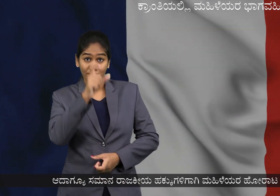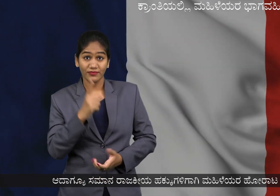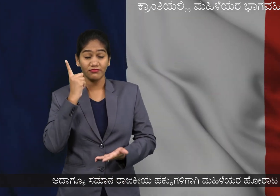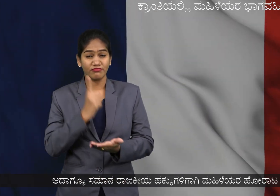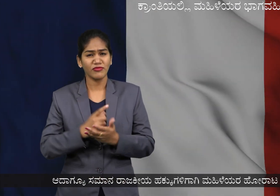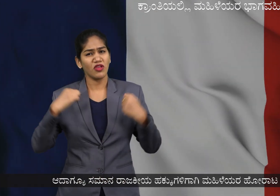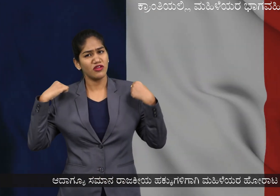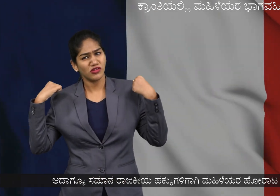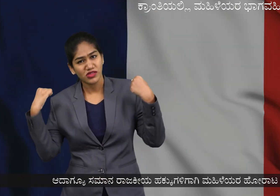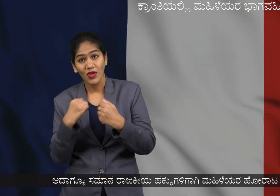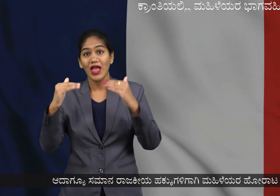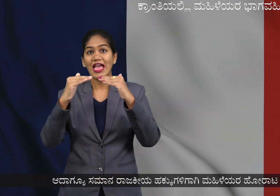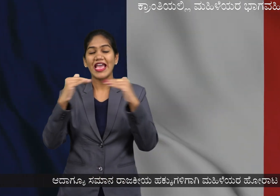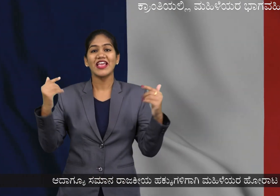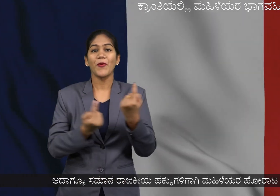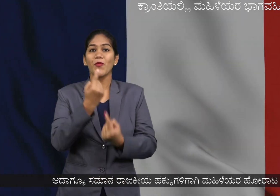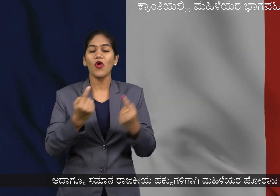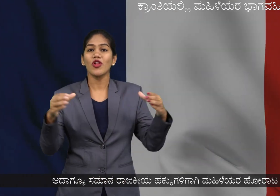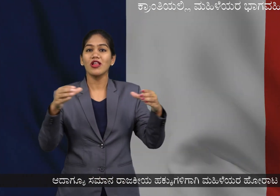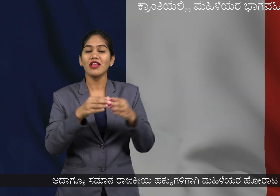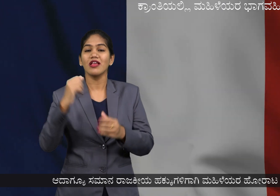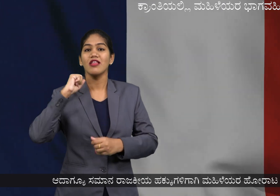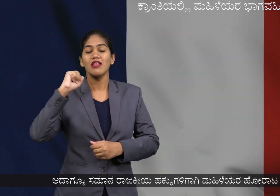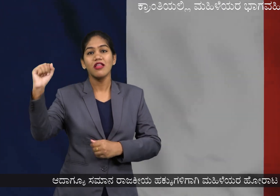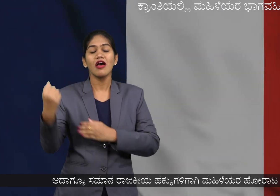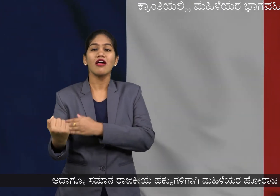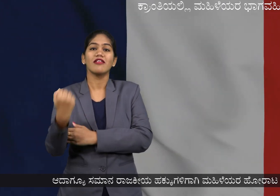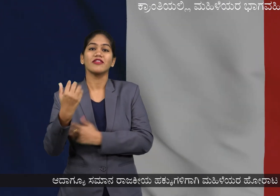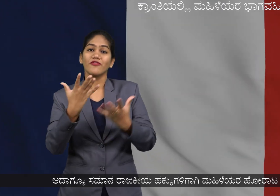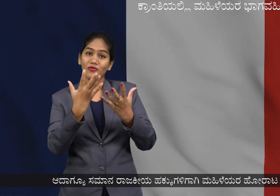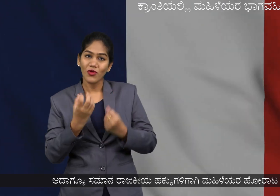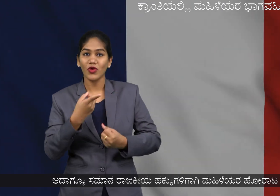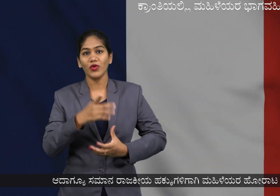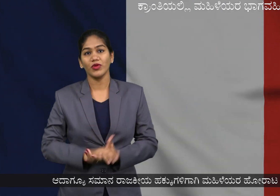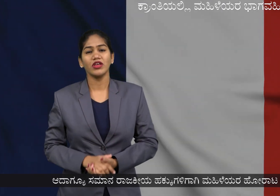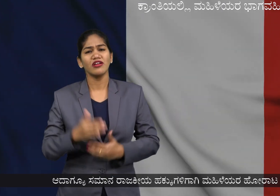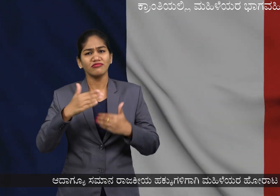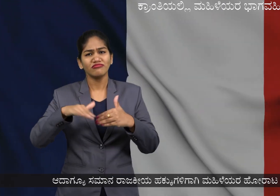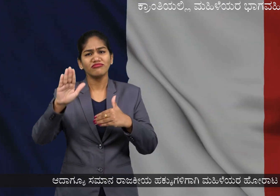ಆದಾಗ್ಯೂ ಸಮಾನ ರಾಜಕೀಯ ಹಕ್ಕುಗಳಿಗಾಗಿ ಮಹಿಳೆಯರ ಹೋರಾಟ ಮುಂದುವರೆಯಿತು.